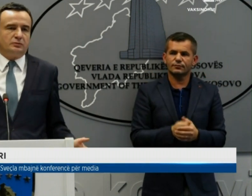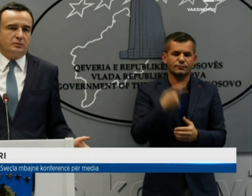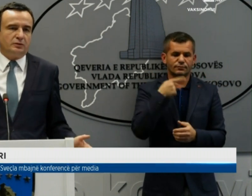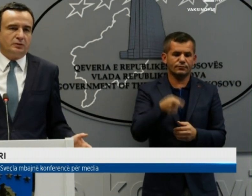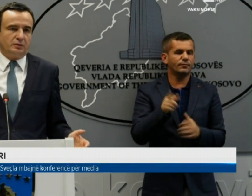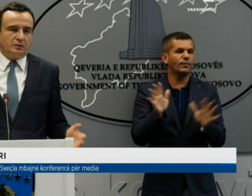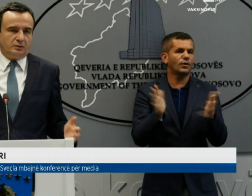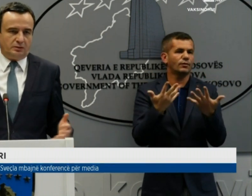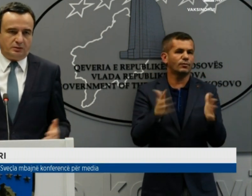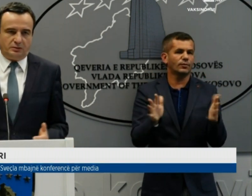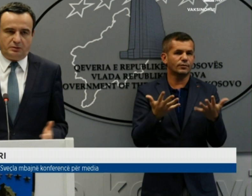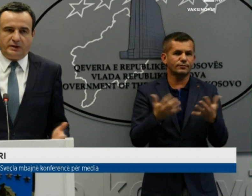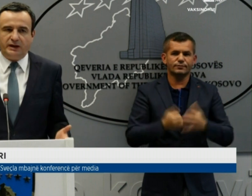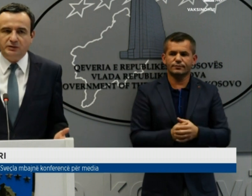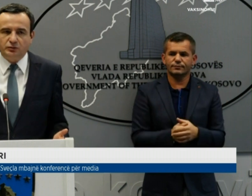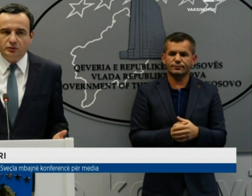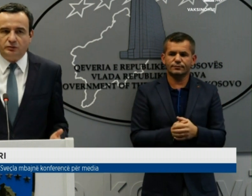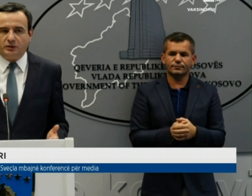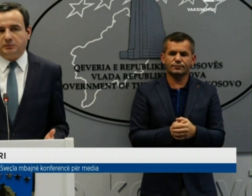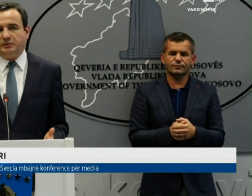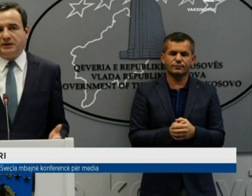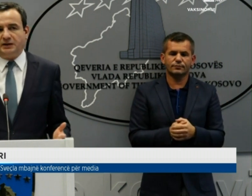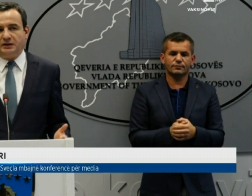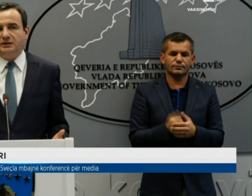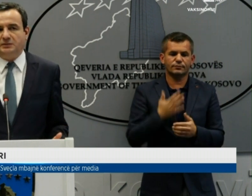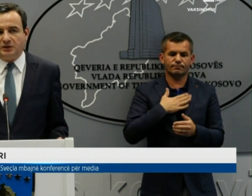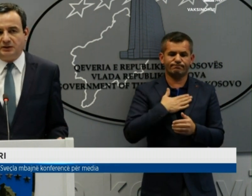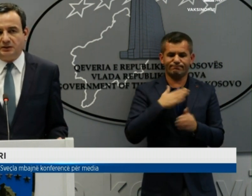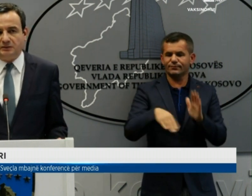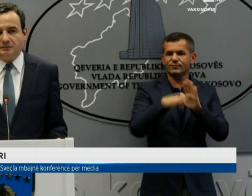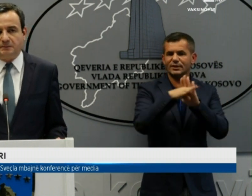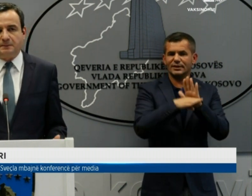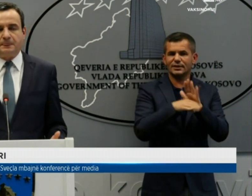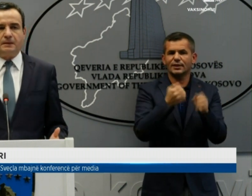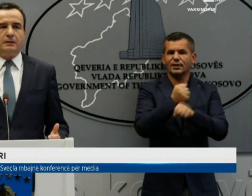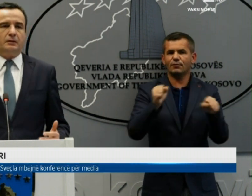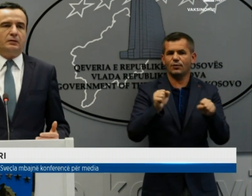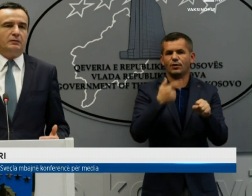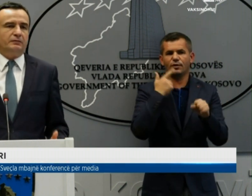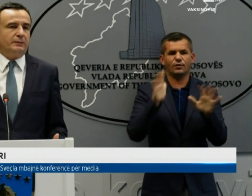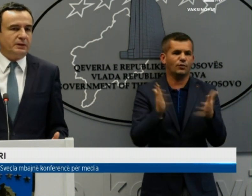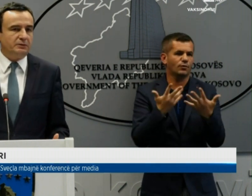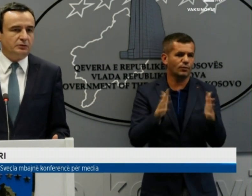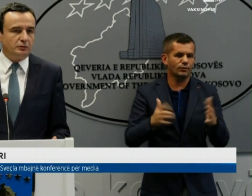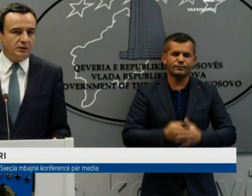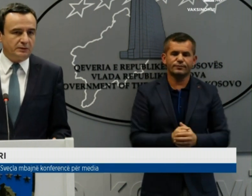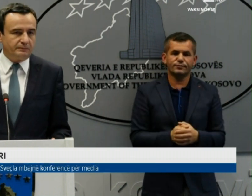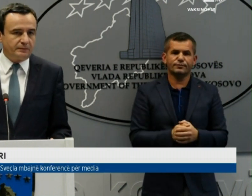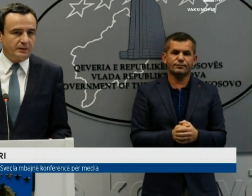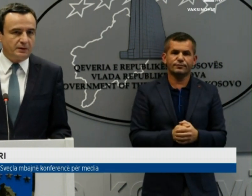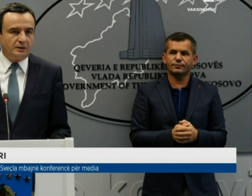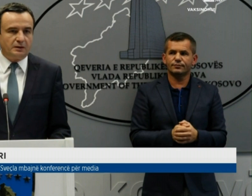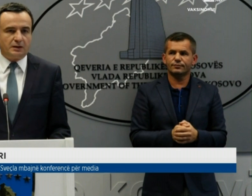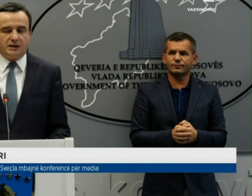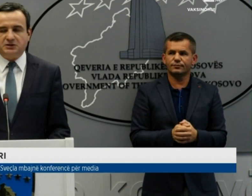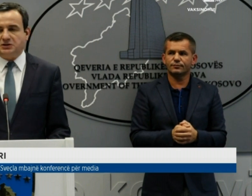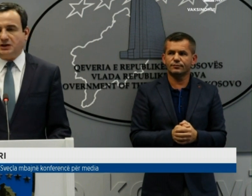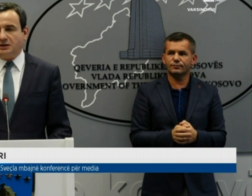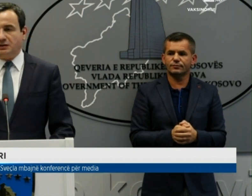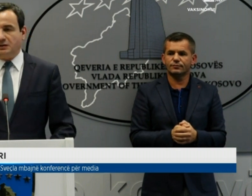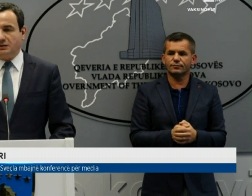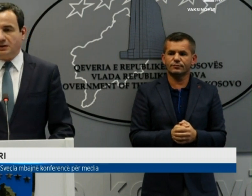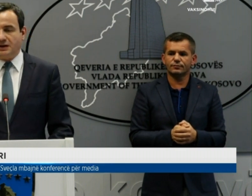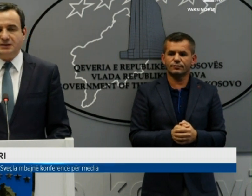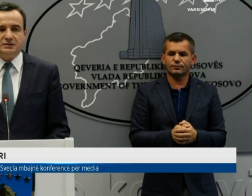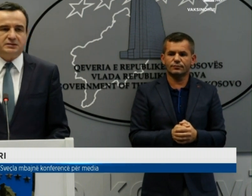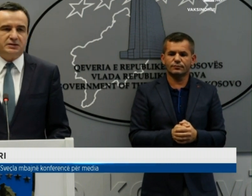pamundur në rendin ton republikan e demokratik. Veprimet tona kanë